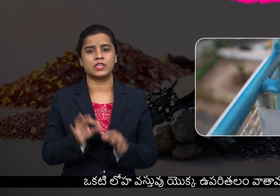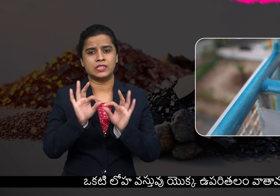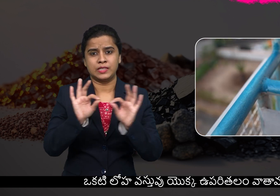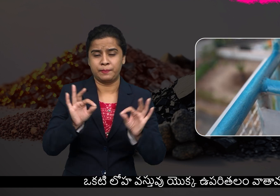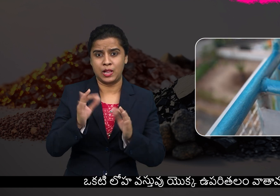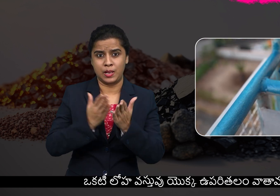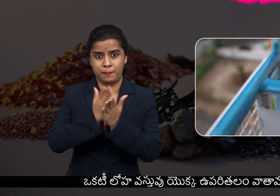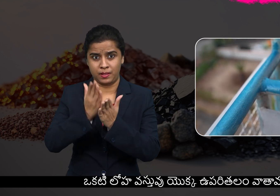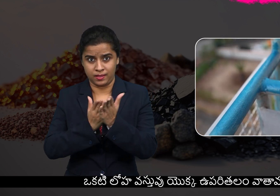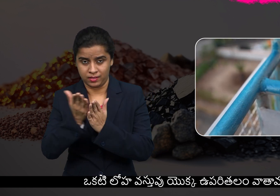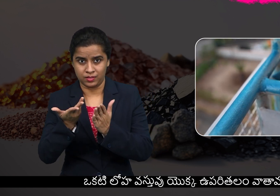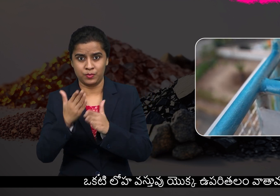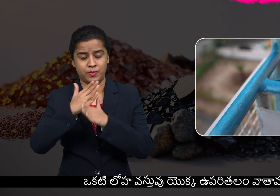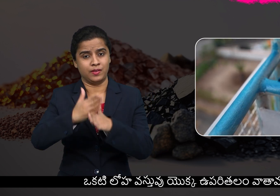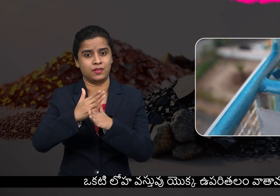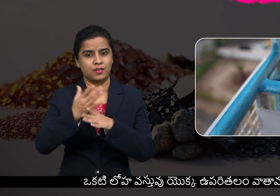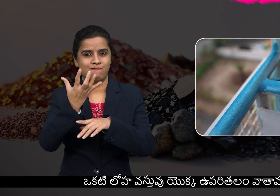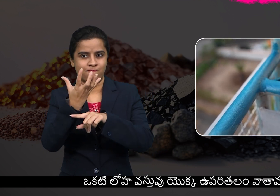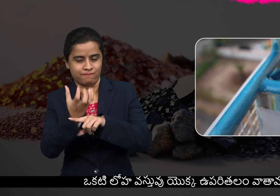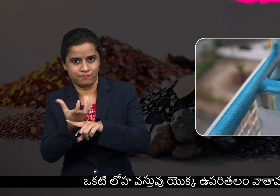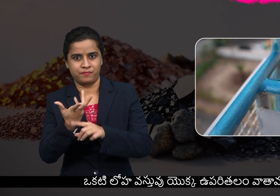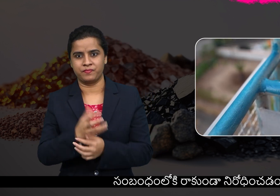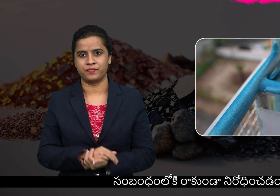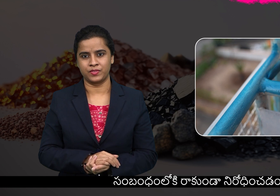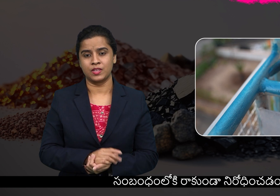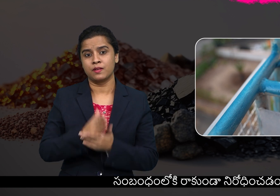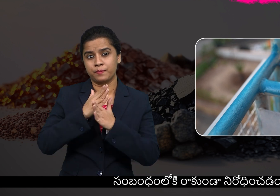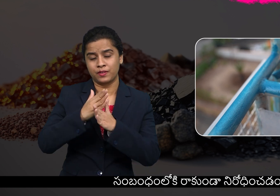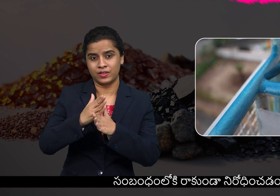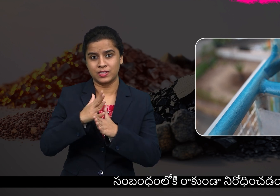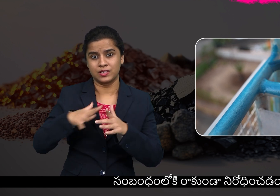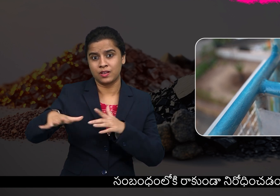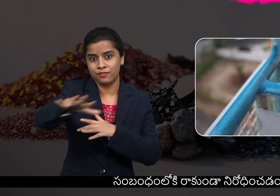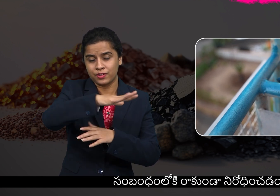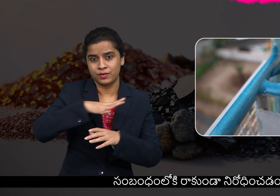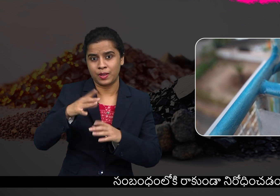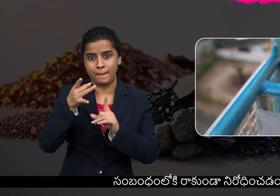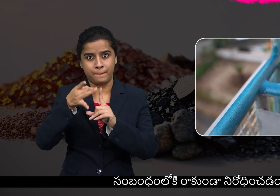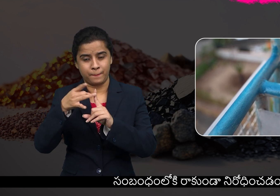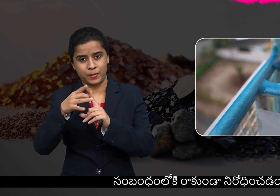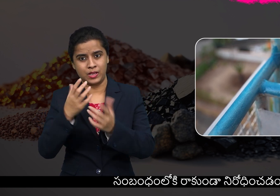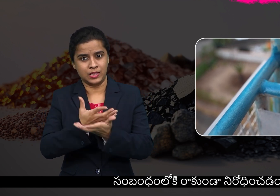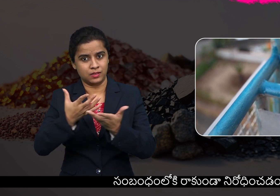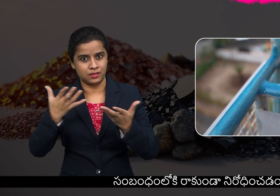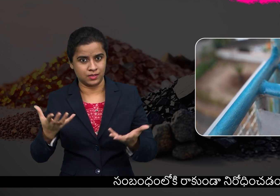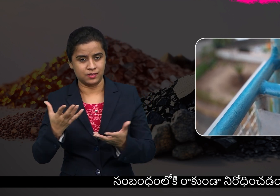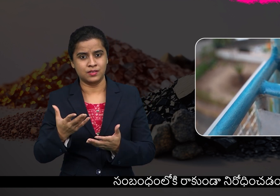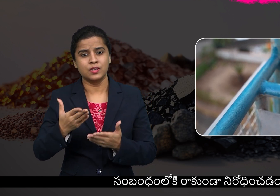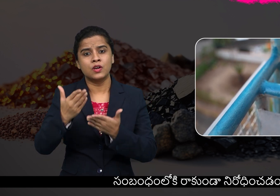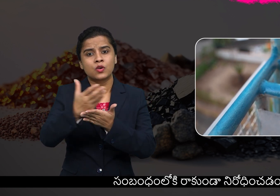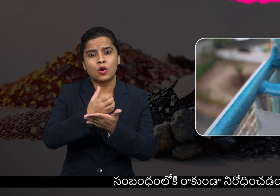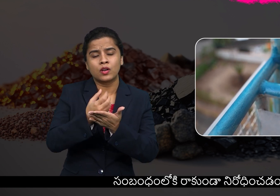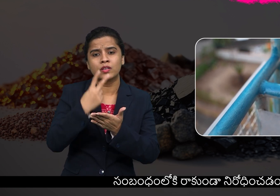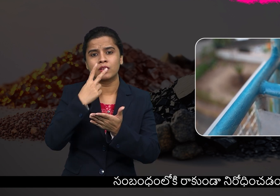1. లోహ వస్తువు యొక్క ఉపరితలం వాతావరణంతో సంబంధంలోకి రాకుండా నిరోధించడం.